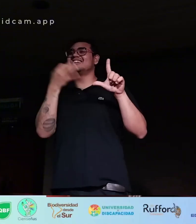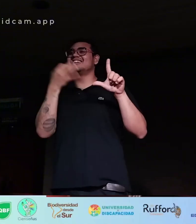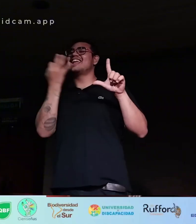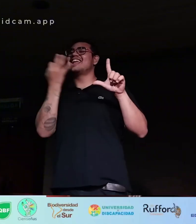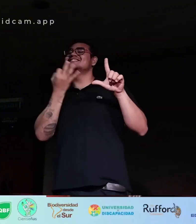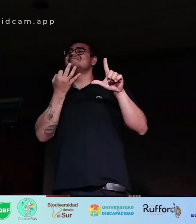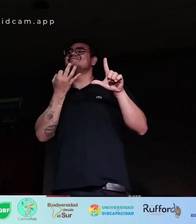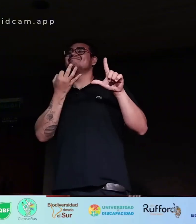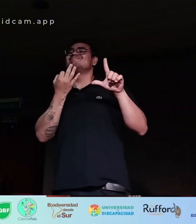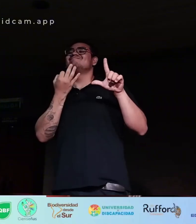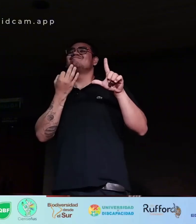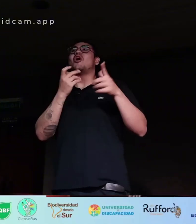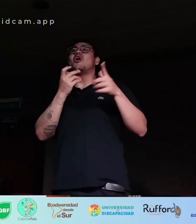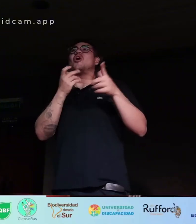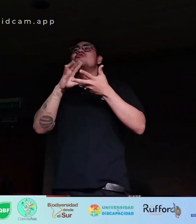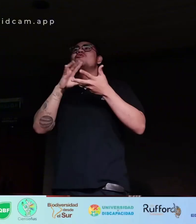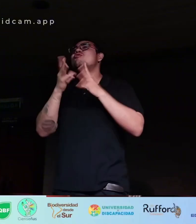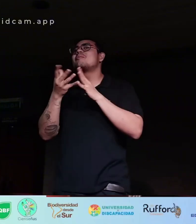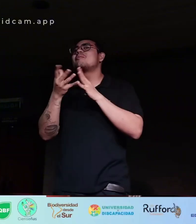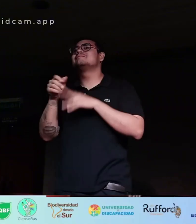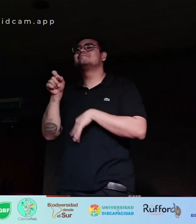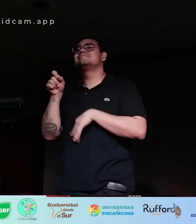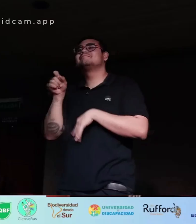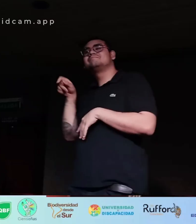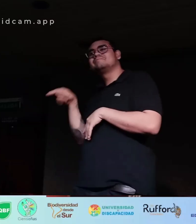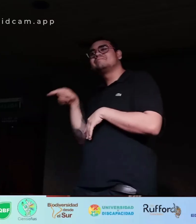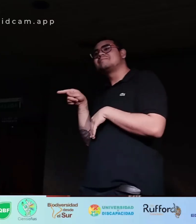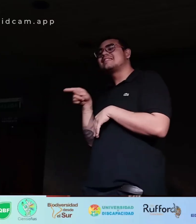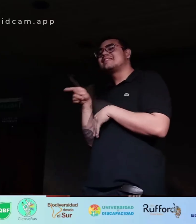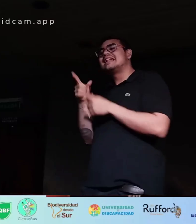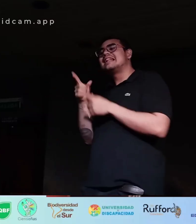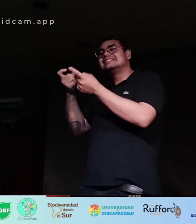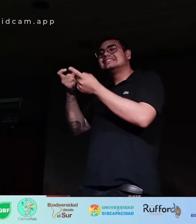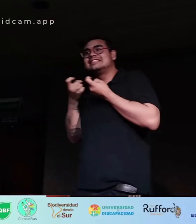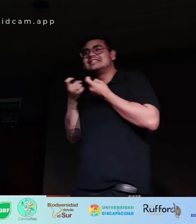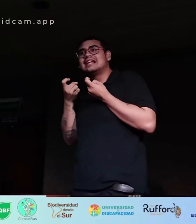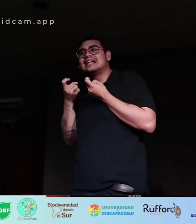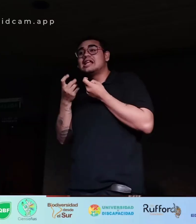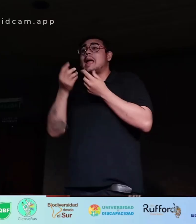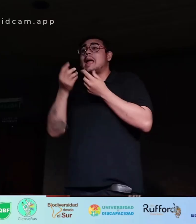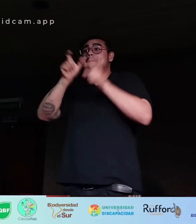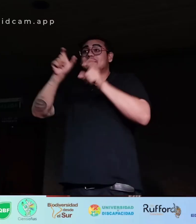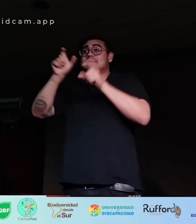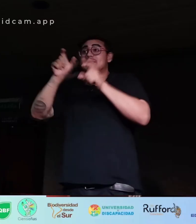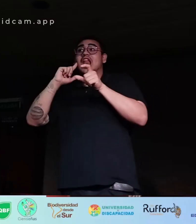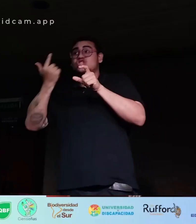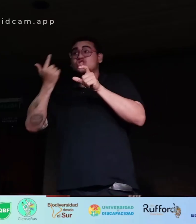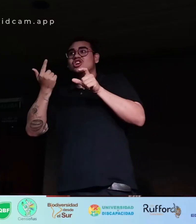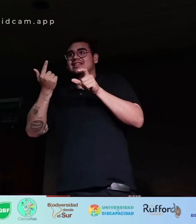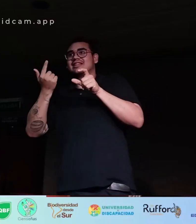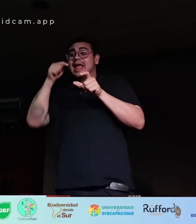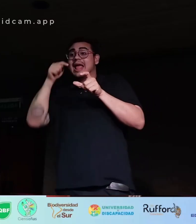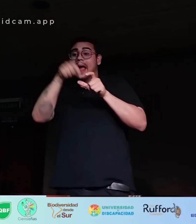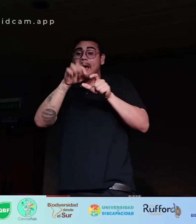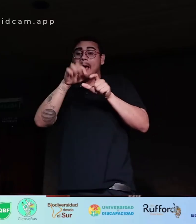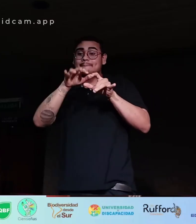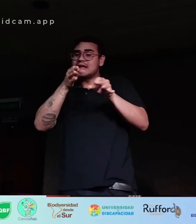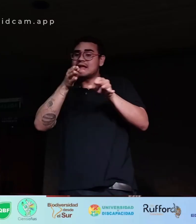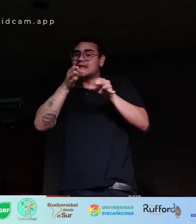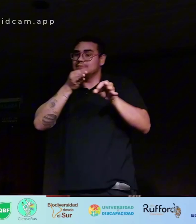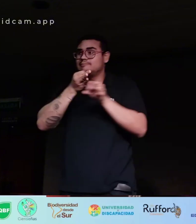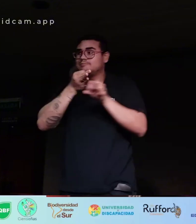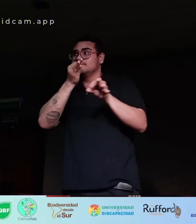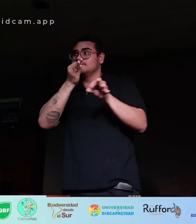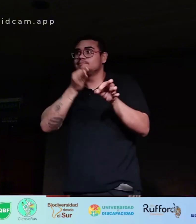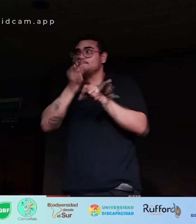tu mayor fortaleza sería que muchas personas sordas puedan entrenar a la máquina. Y creo que una variable que